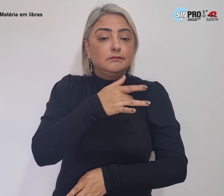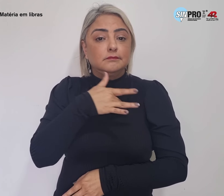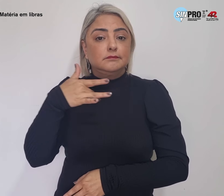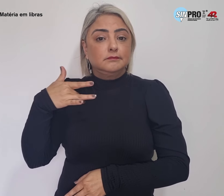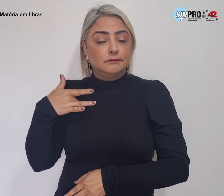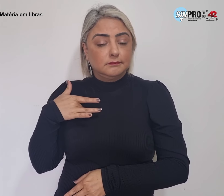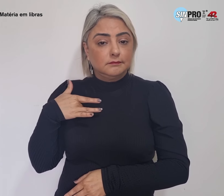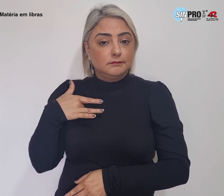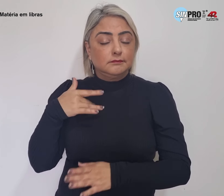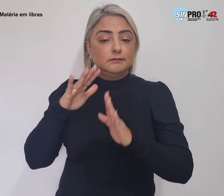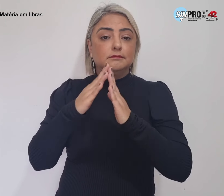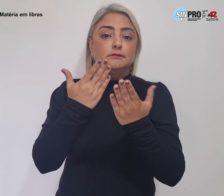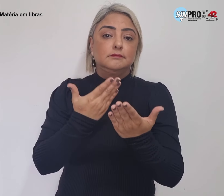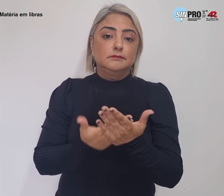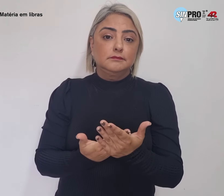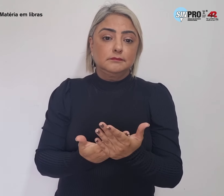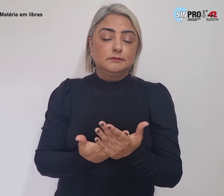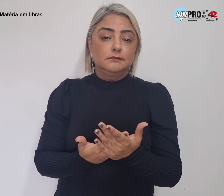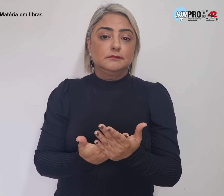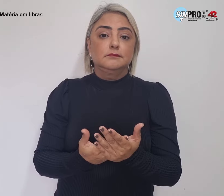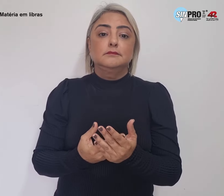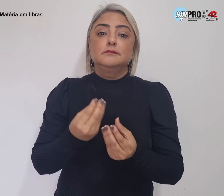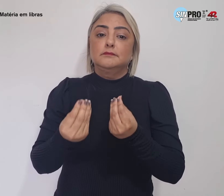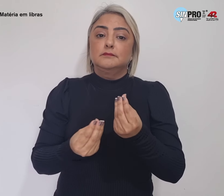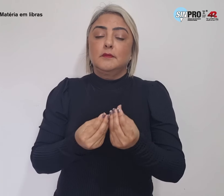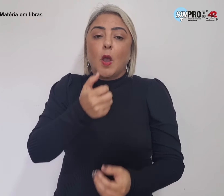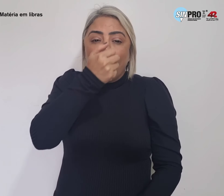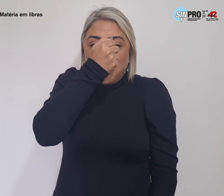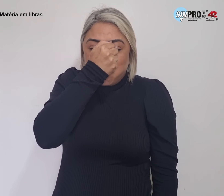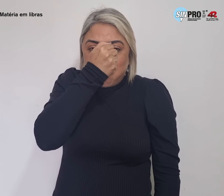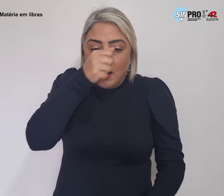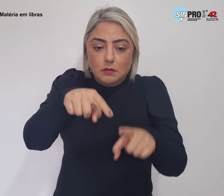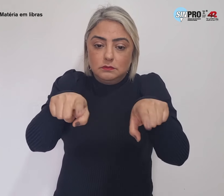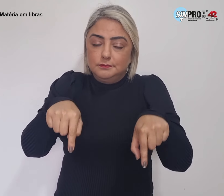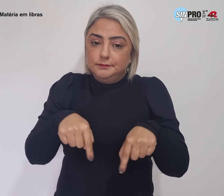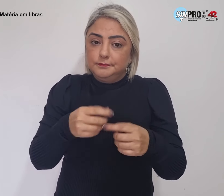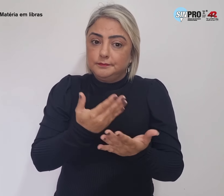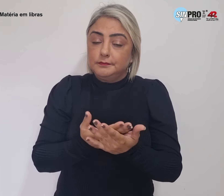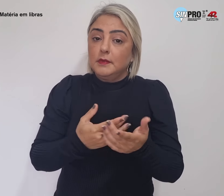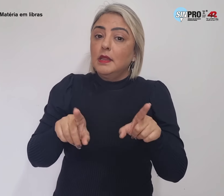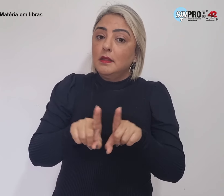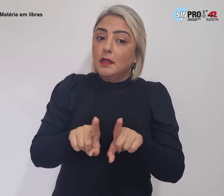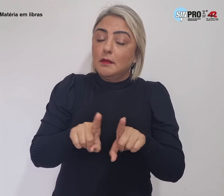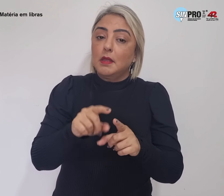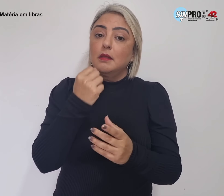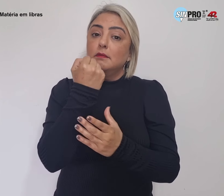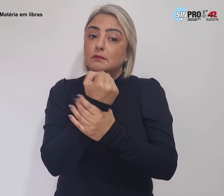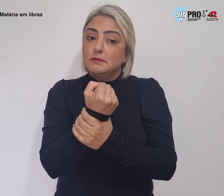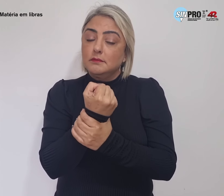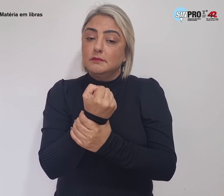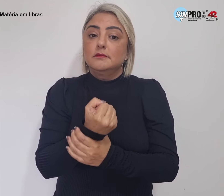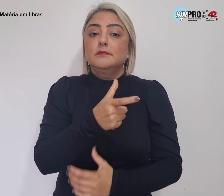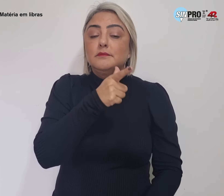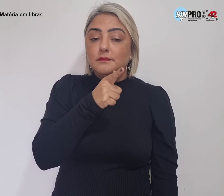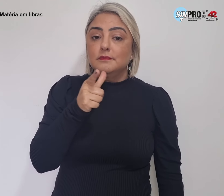como superlotação das turmas, bem como a garantia da merenda. Verificado algum problema,